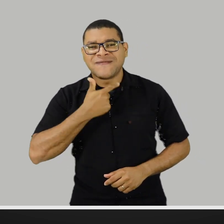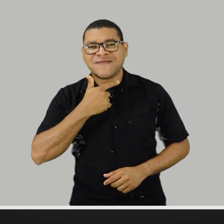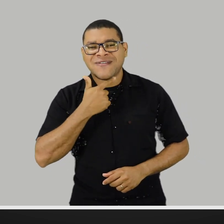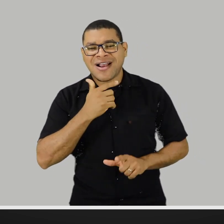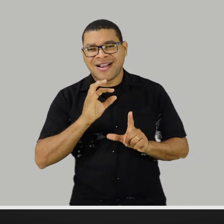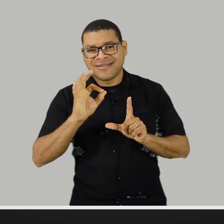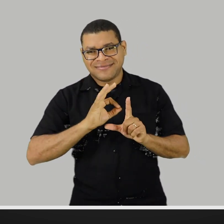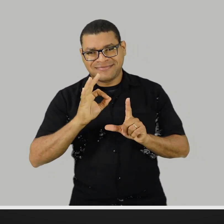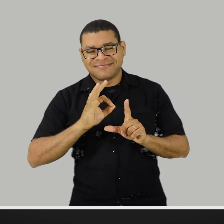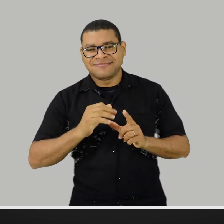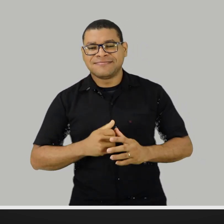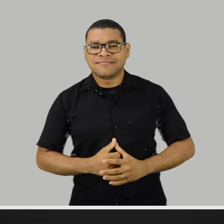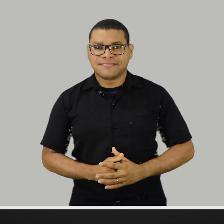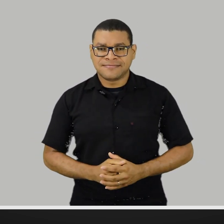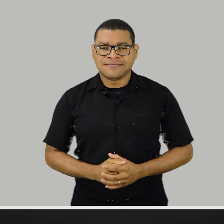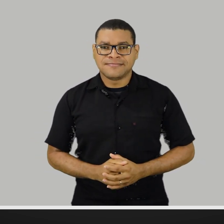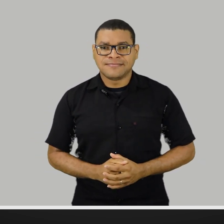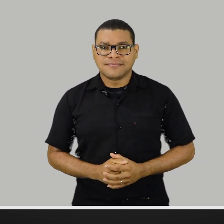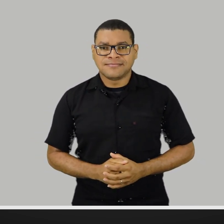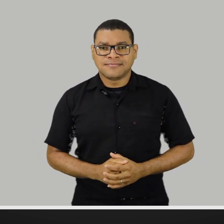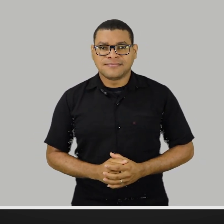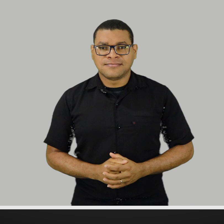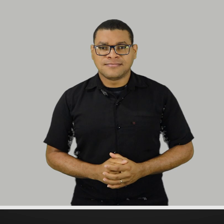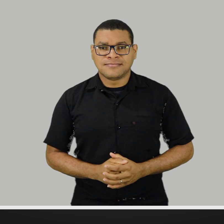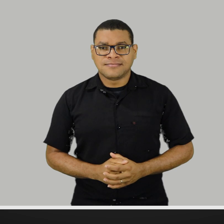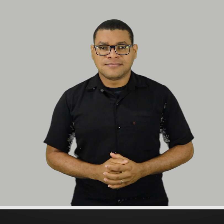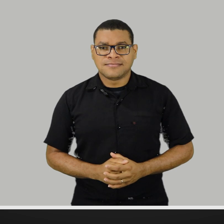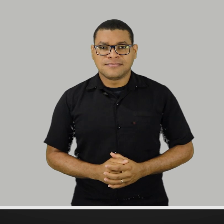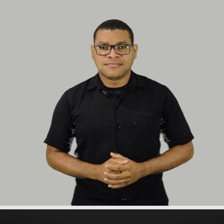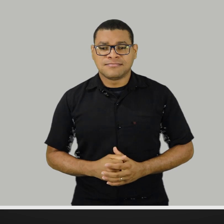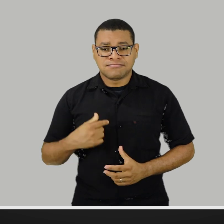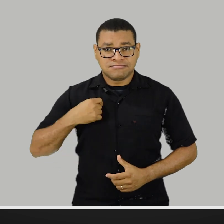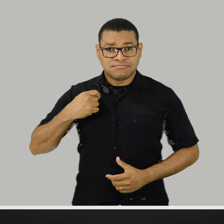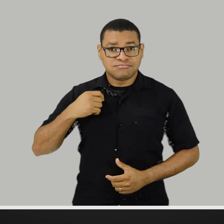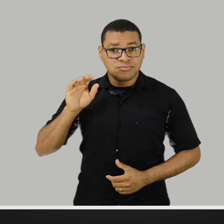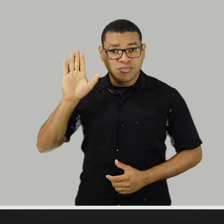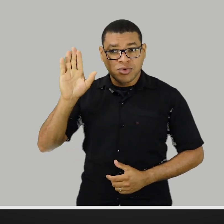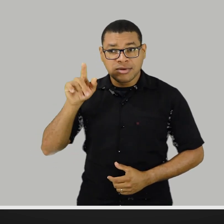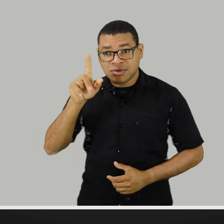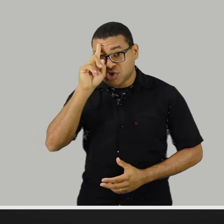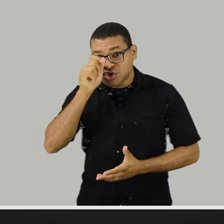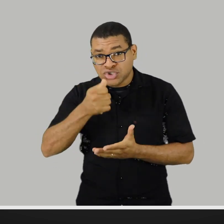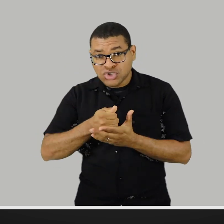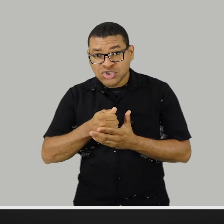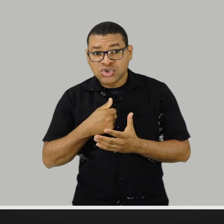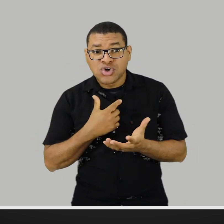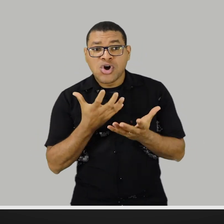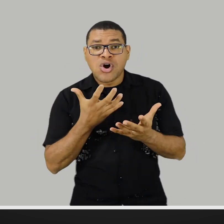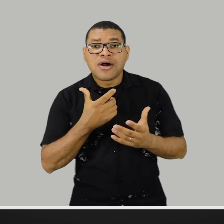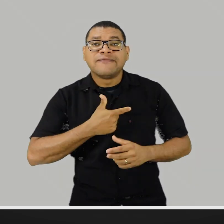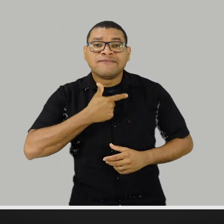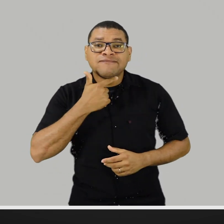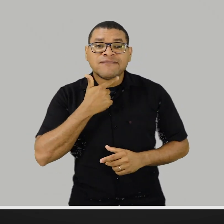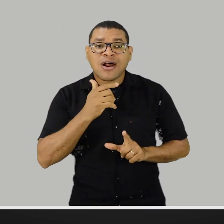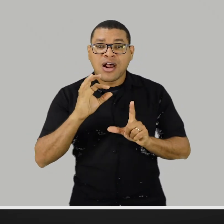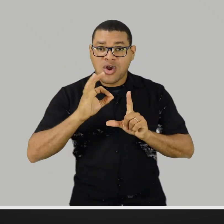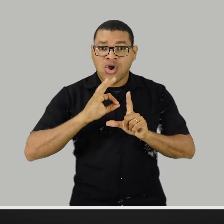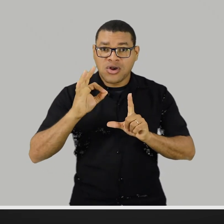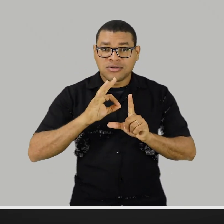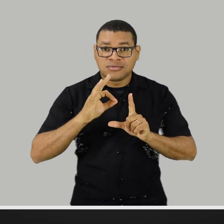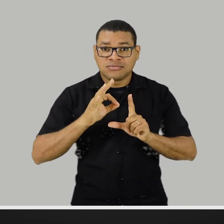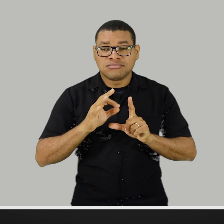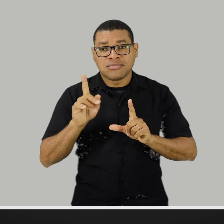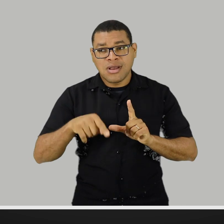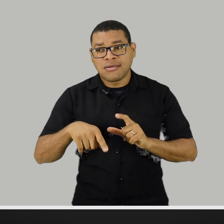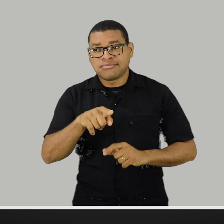de vagas/cotas 12 os candidatos optantes por concorrerem às vagas da reserva de